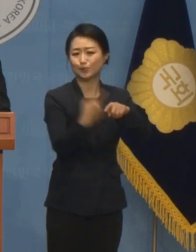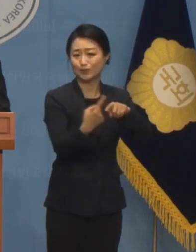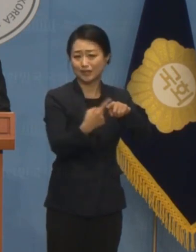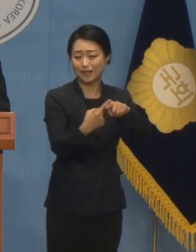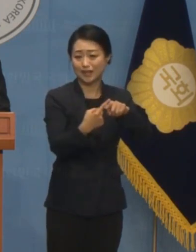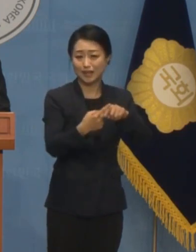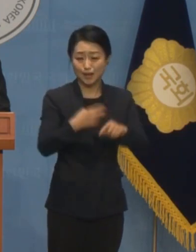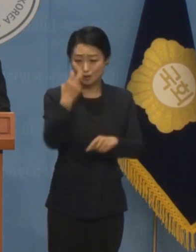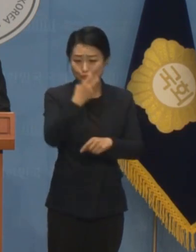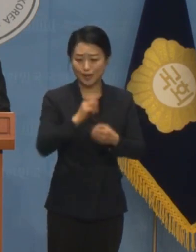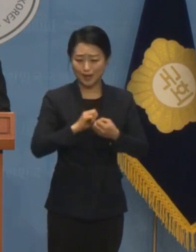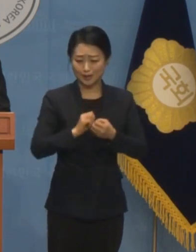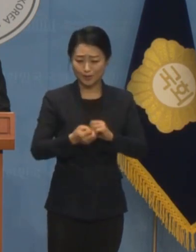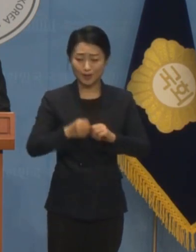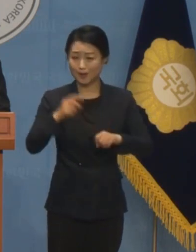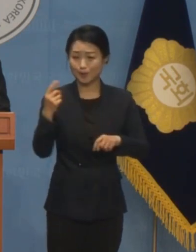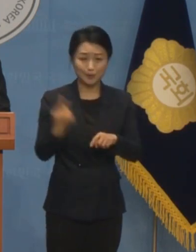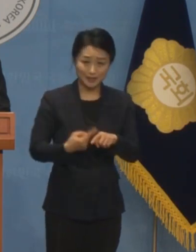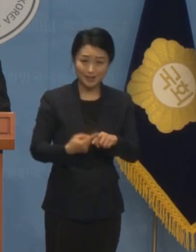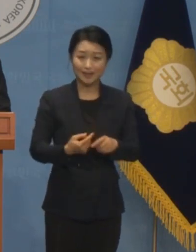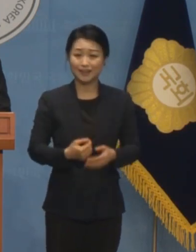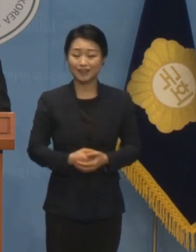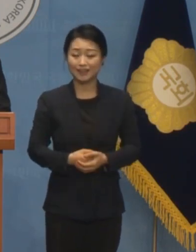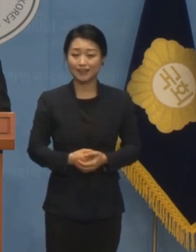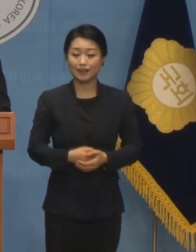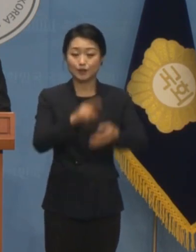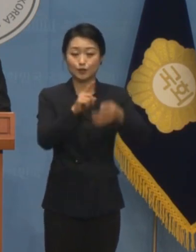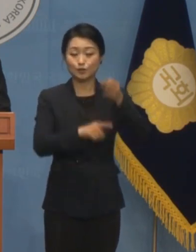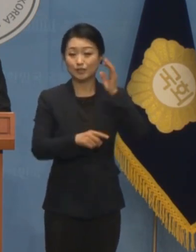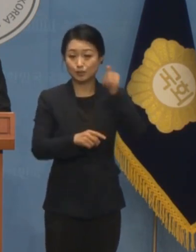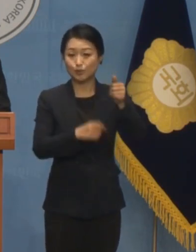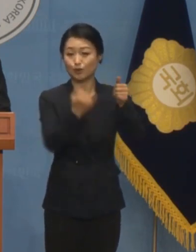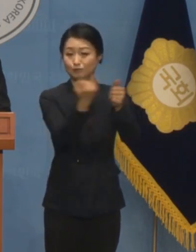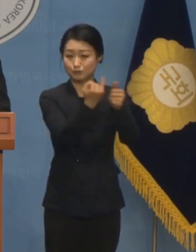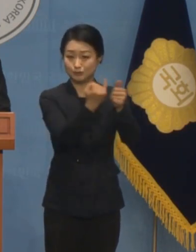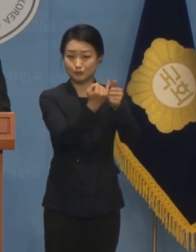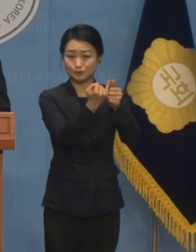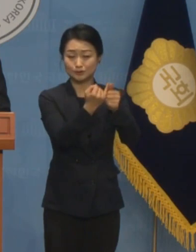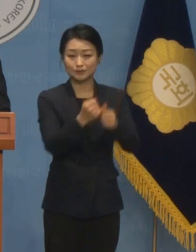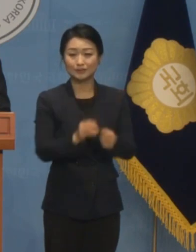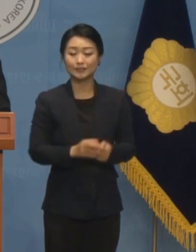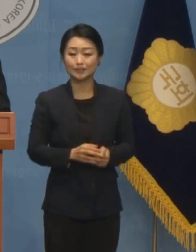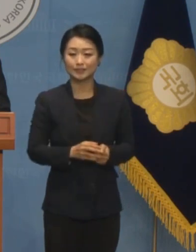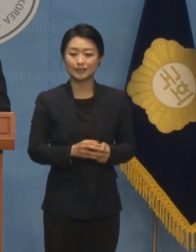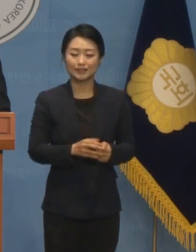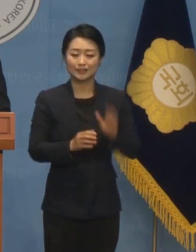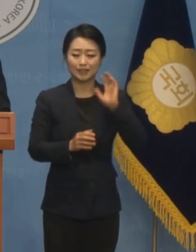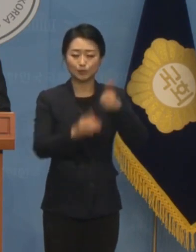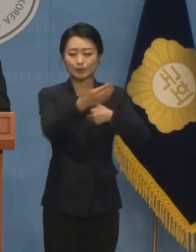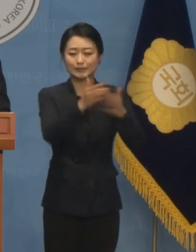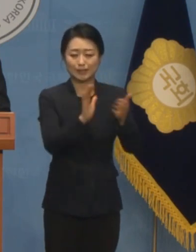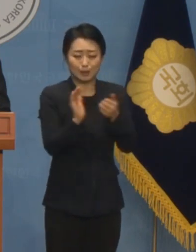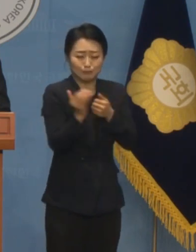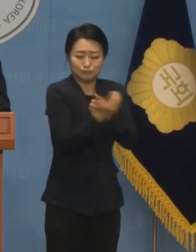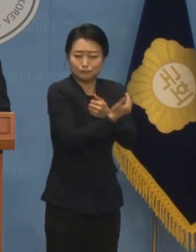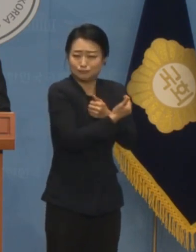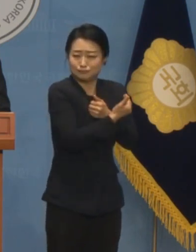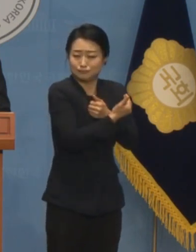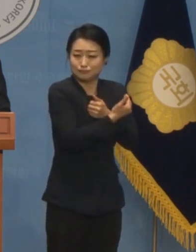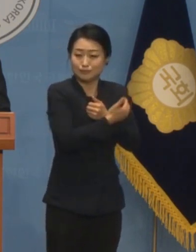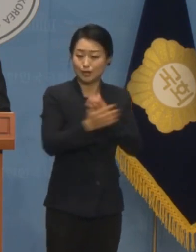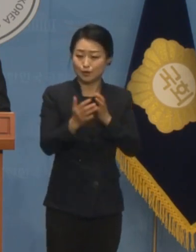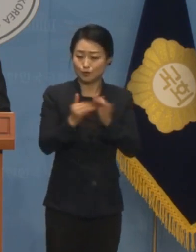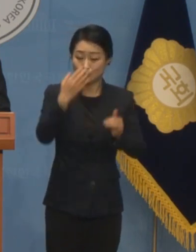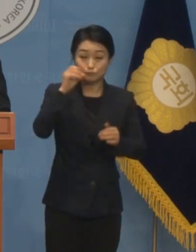넘어 수사농단입니다. 윤 대통령과 김건희 여사는 참모들 뒤에 숨어 대통령실 입장으로 국민을